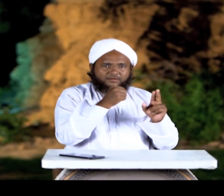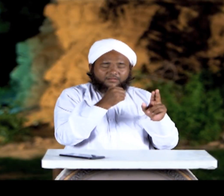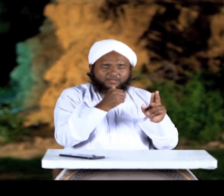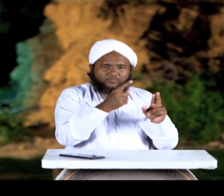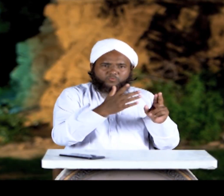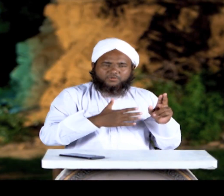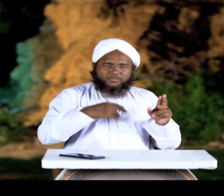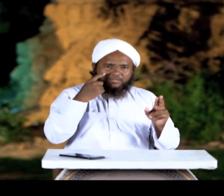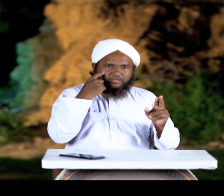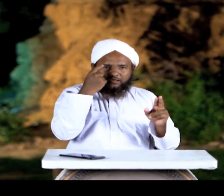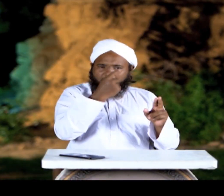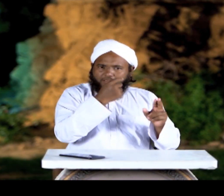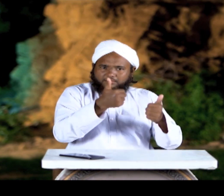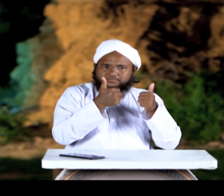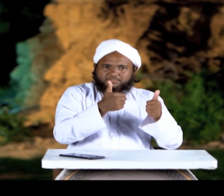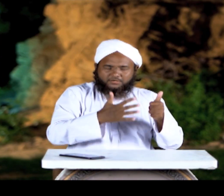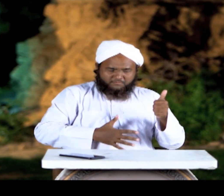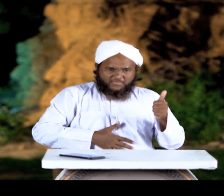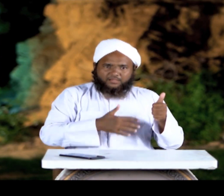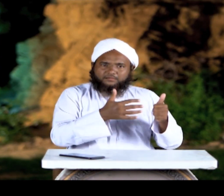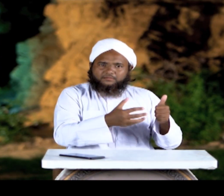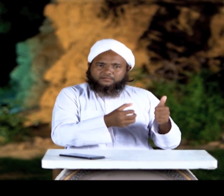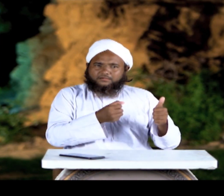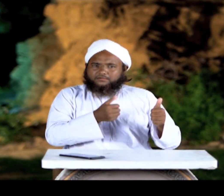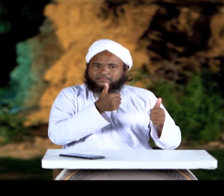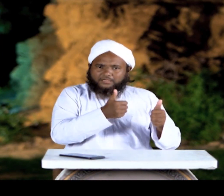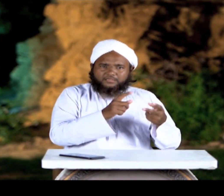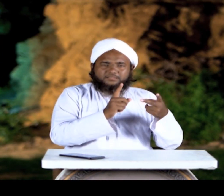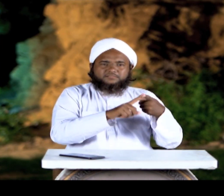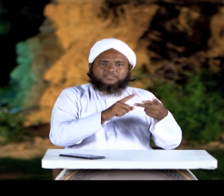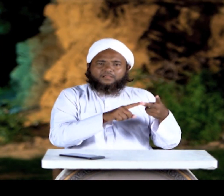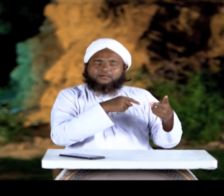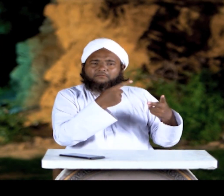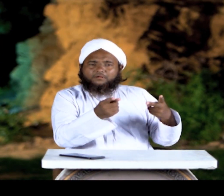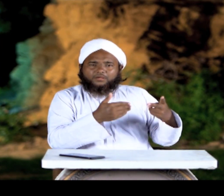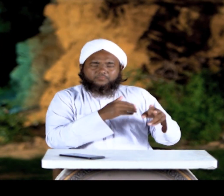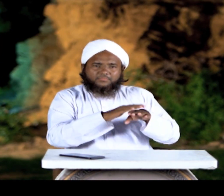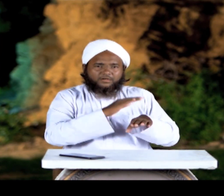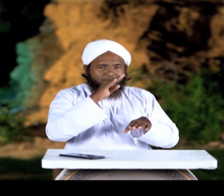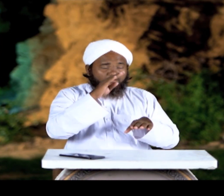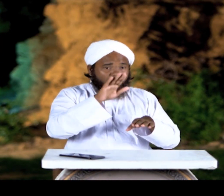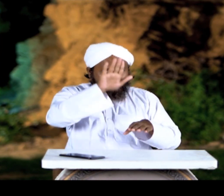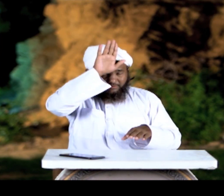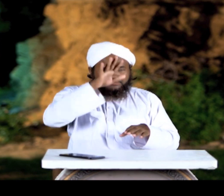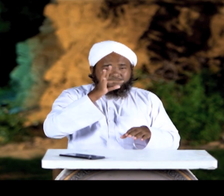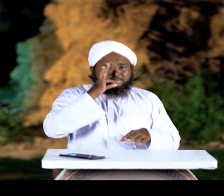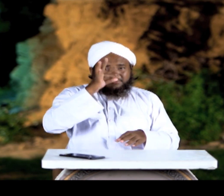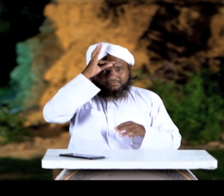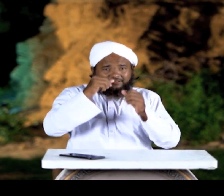اصلی حالت پر آ چکا تھا۔ پیارے اسلامی بھائیوں، اس واقعے سے پتہ چلا کہ ہمارے پیارے آقا صلی اللہ علیہ